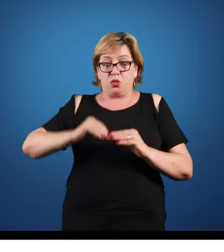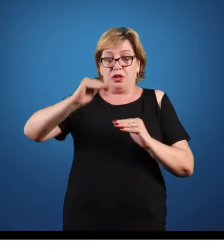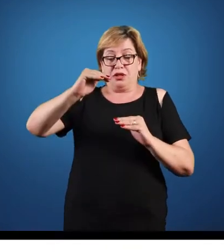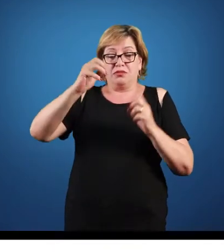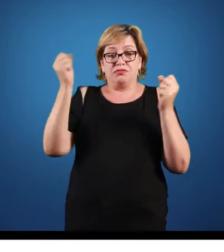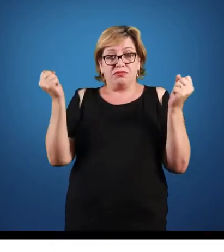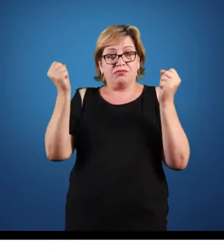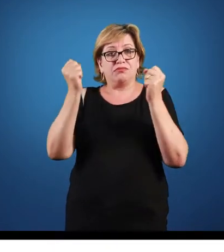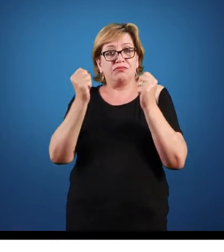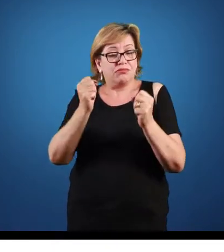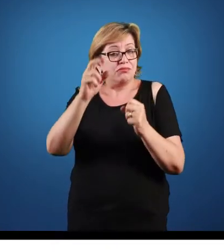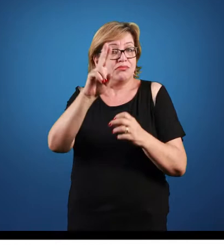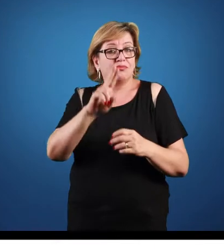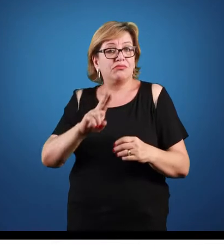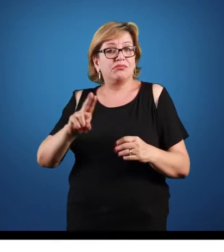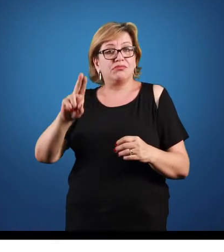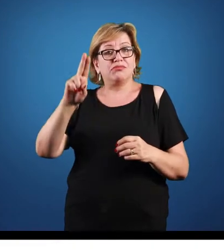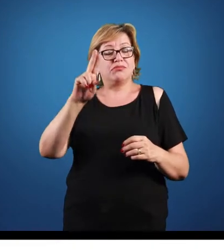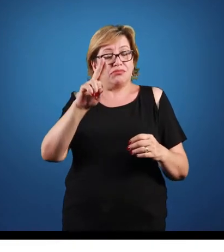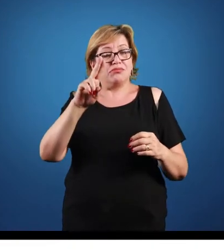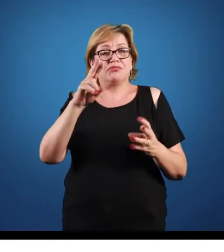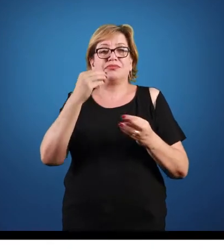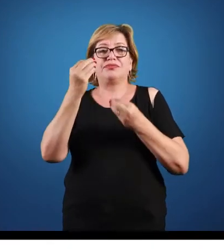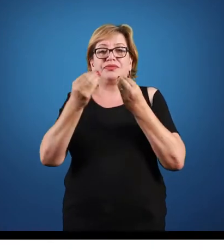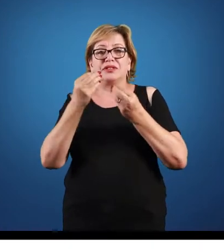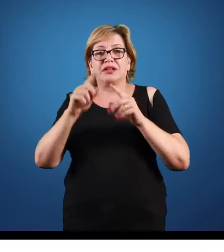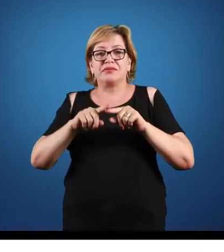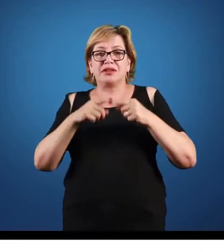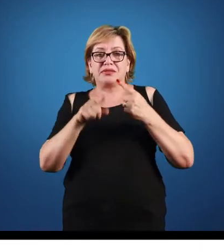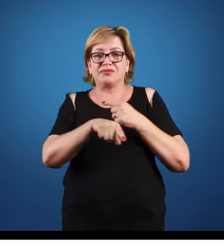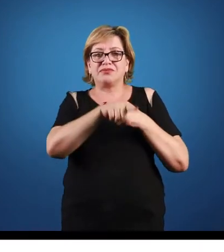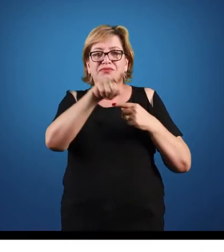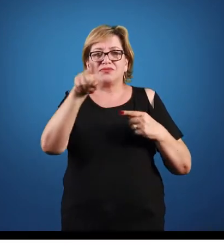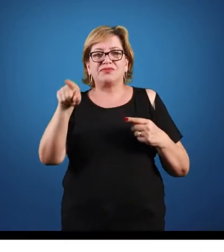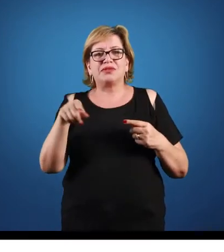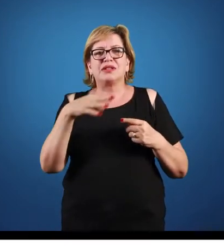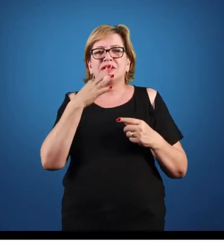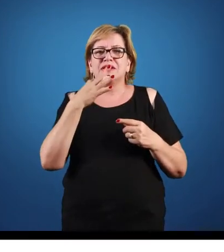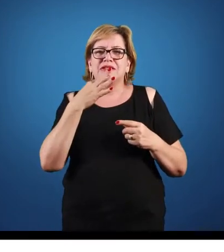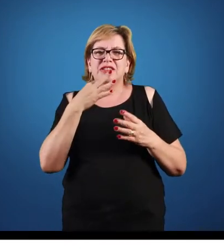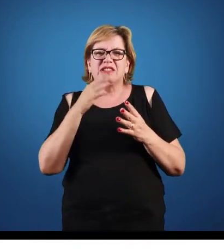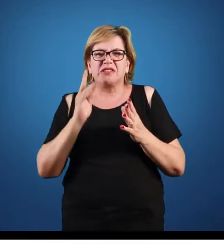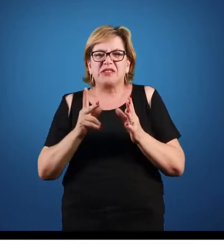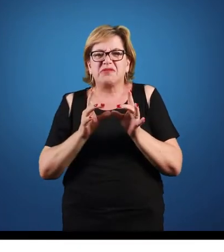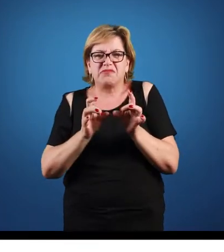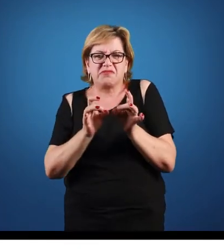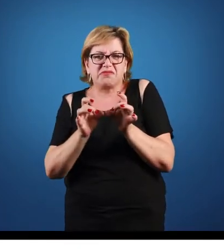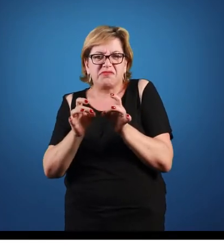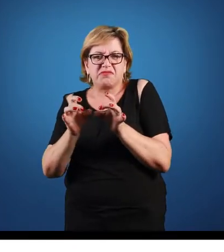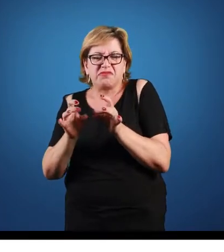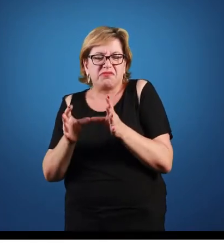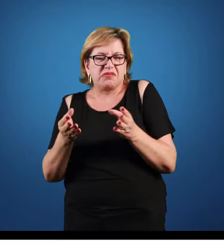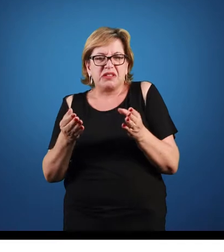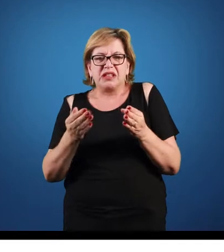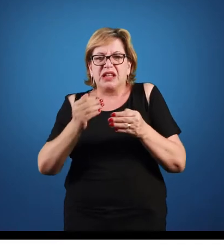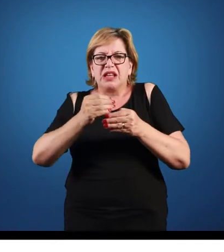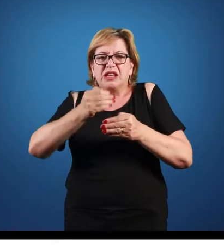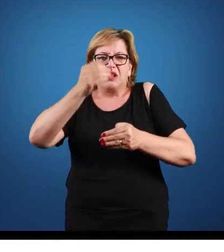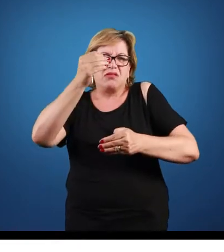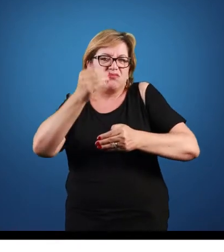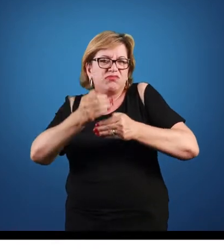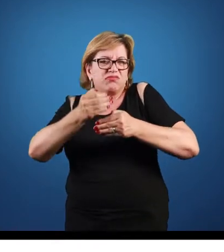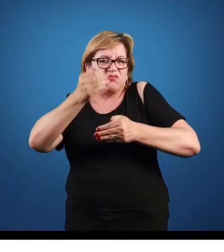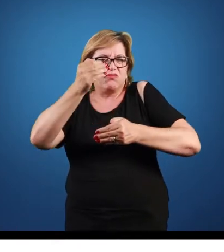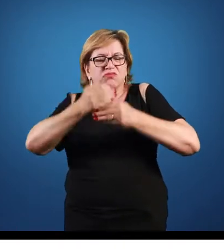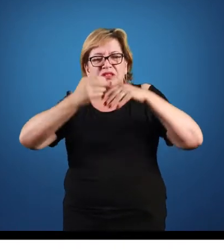gente vai usar inclusive aqui para fazer o nosso top motion mas para vocês conhecerem stripecke geralmente vende em lojas de fotografia